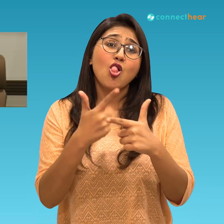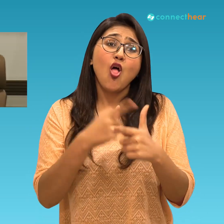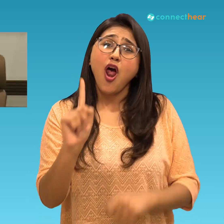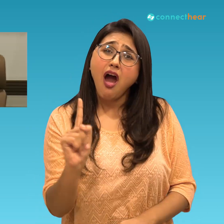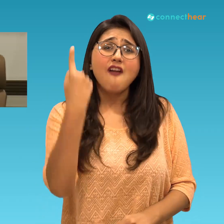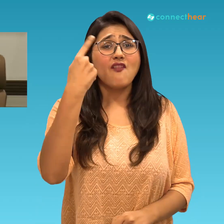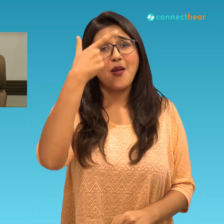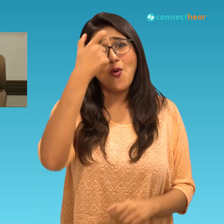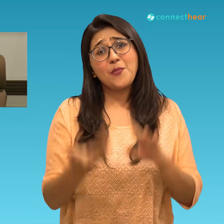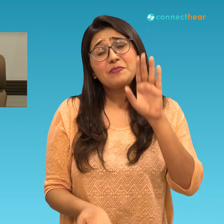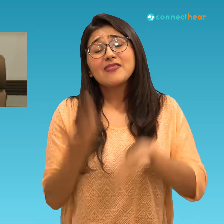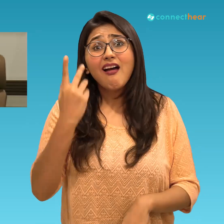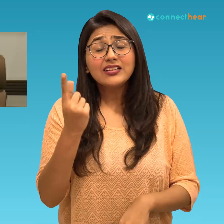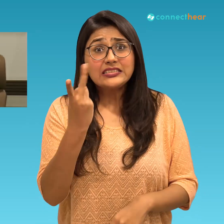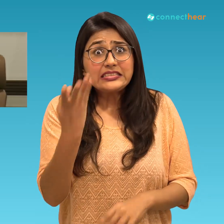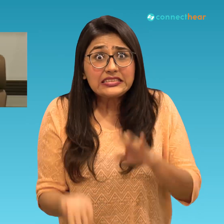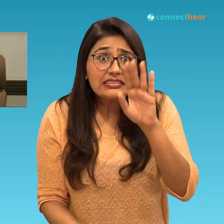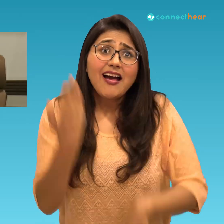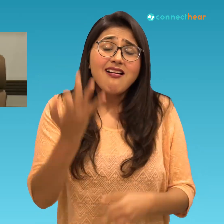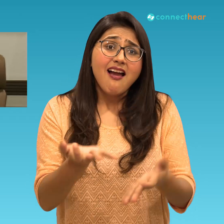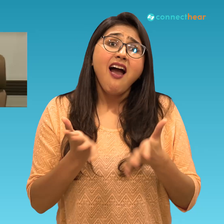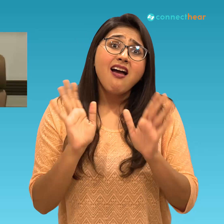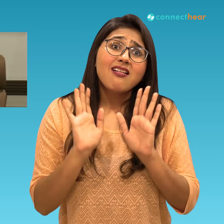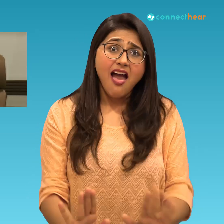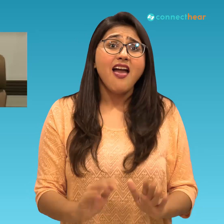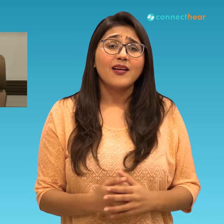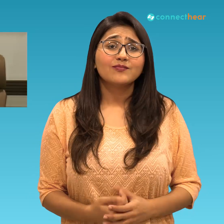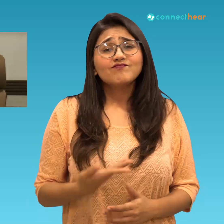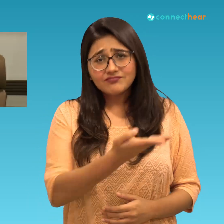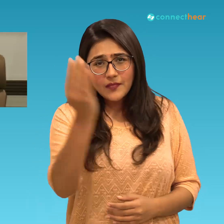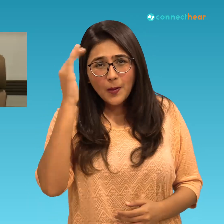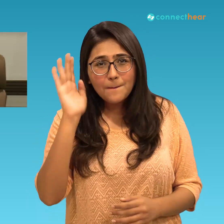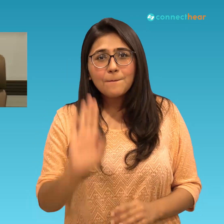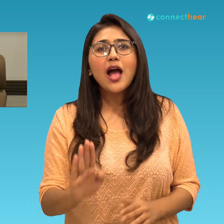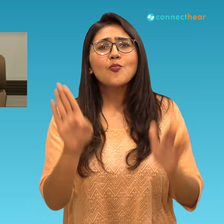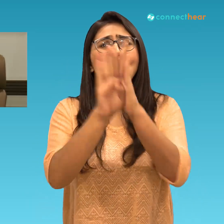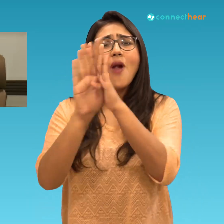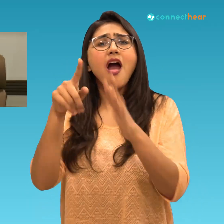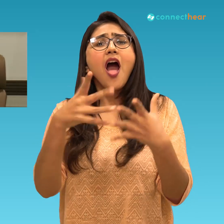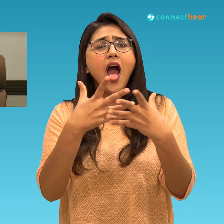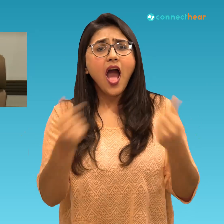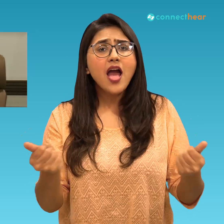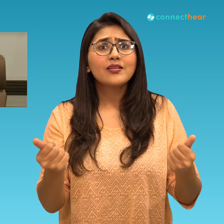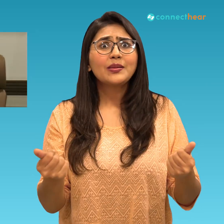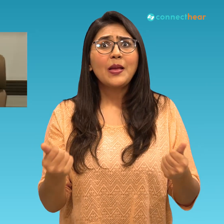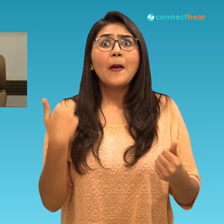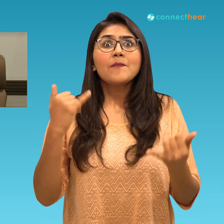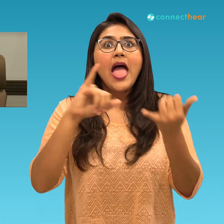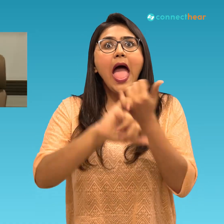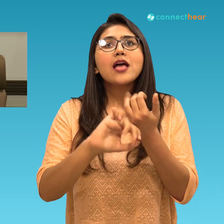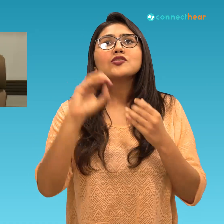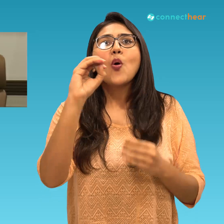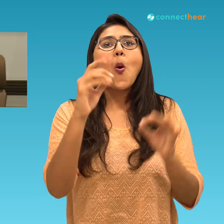ہے۔ آپ کو پتہ ہے کہ لاک ڈاؤن جب ختم ہوا تو باقاعدہ SOPs کے